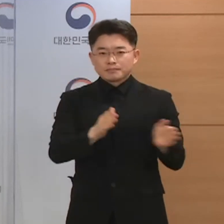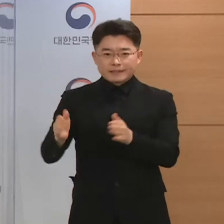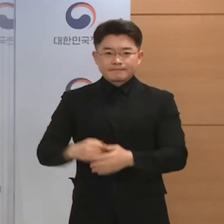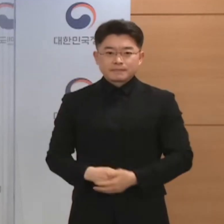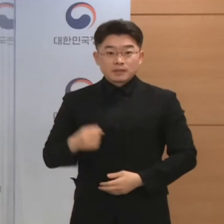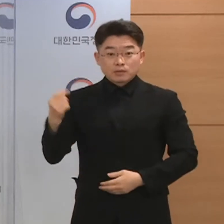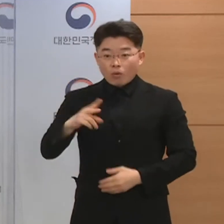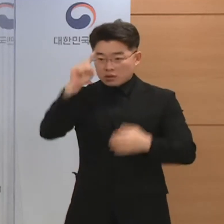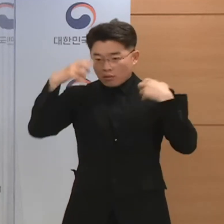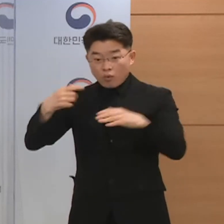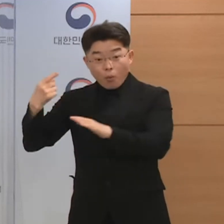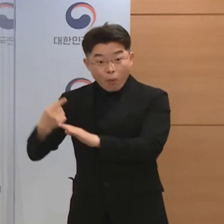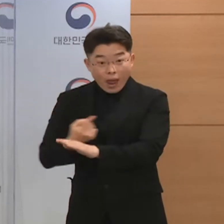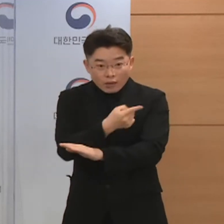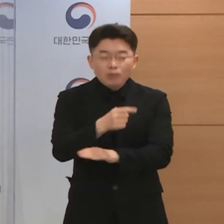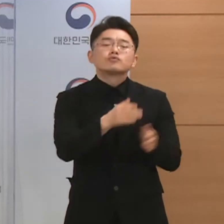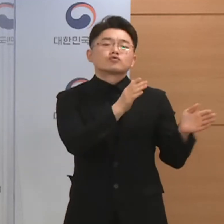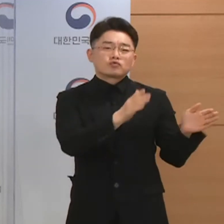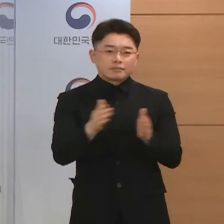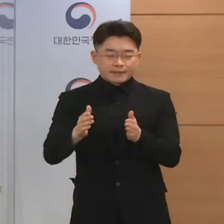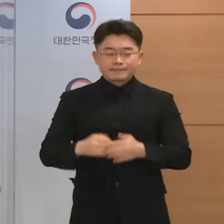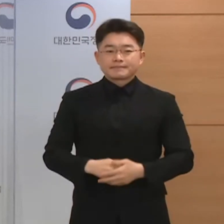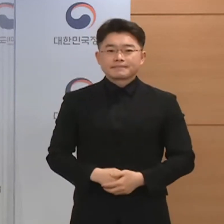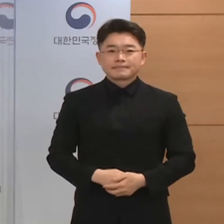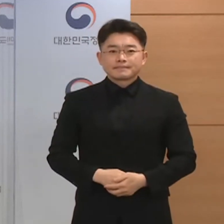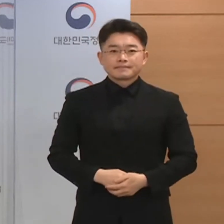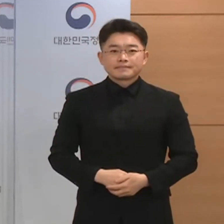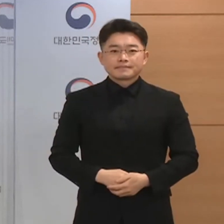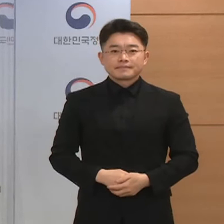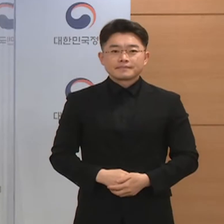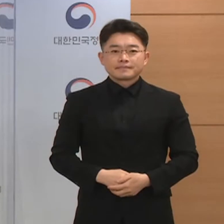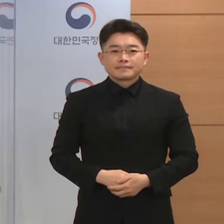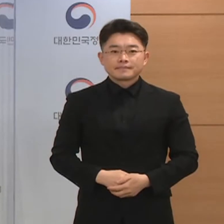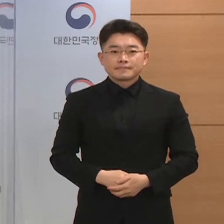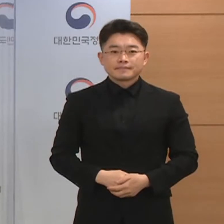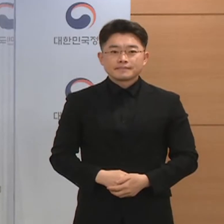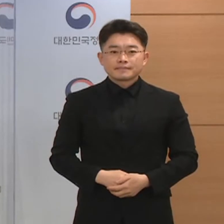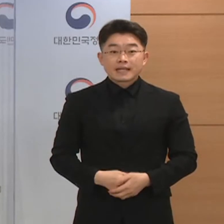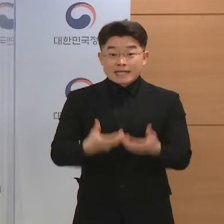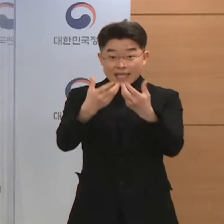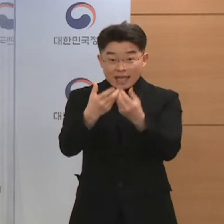민간 영역에서 다양한 혜택 제공도 권장합니다.